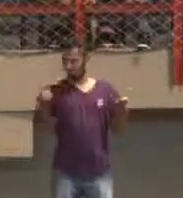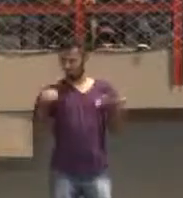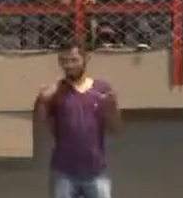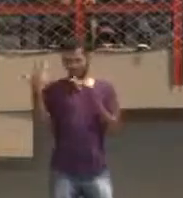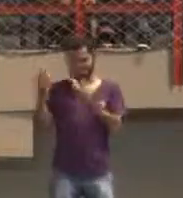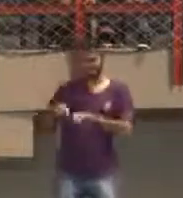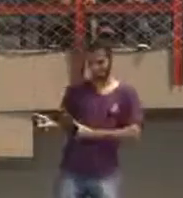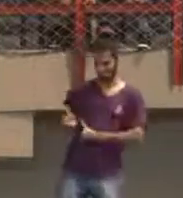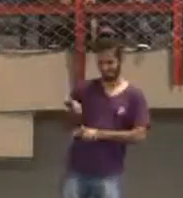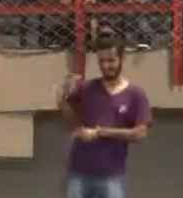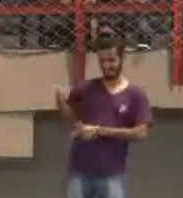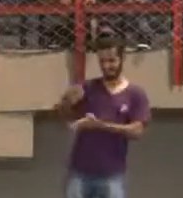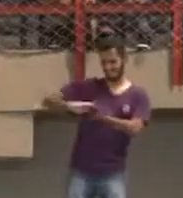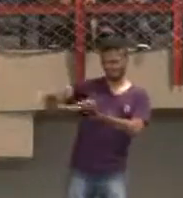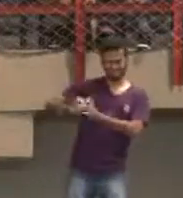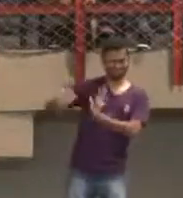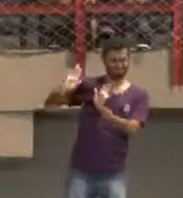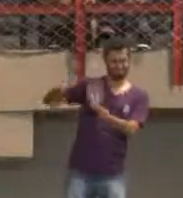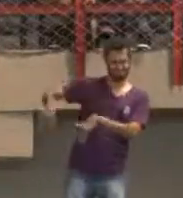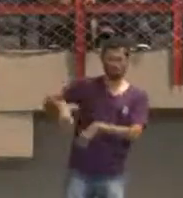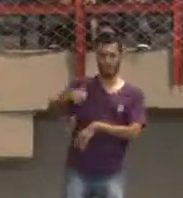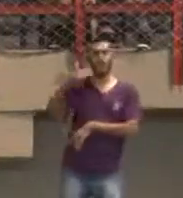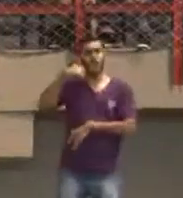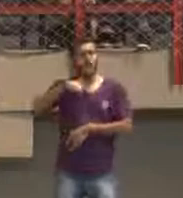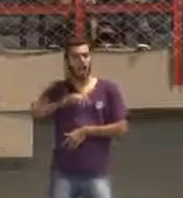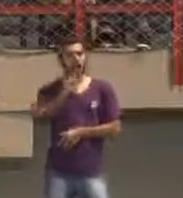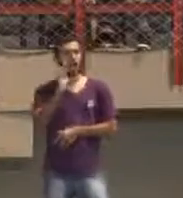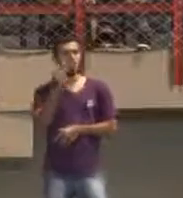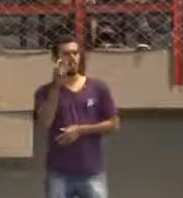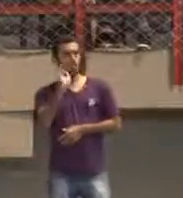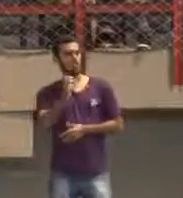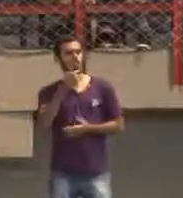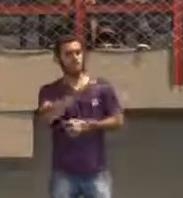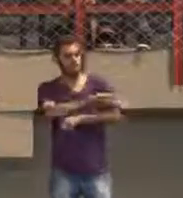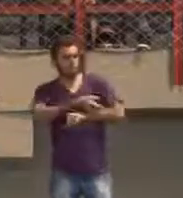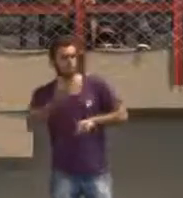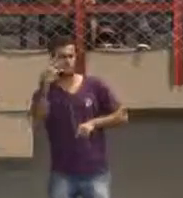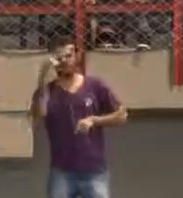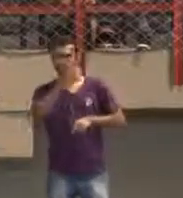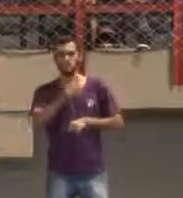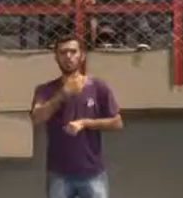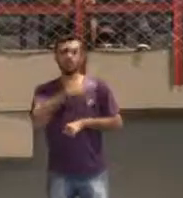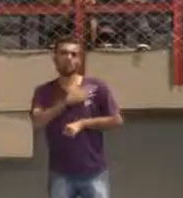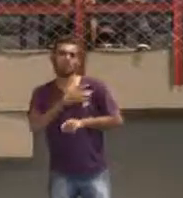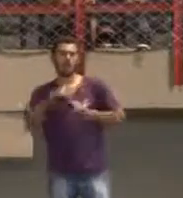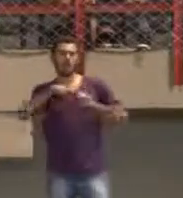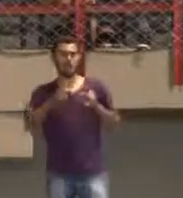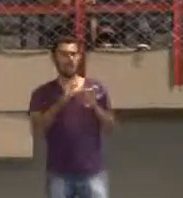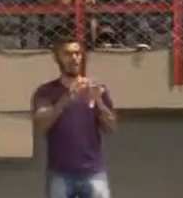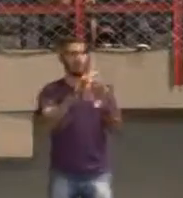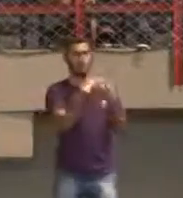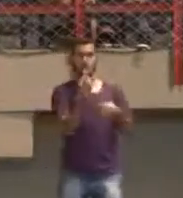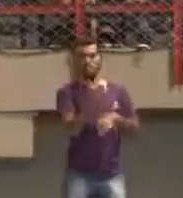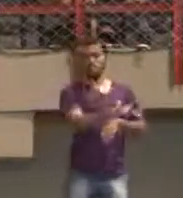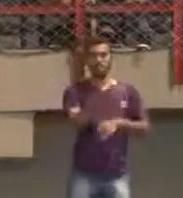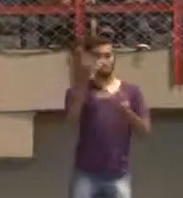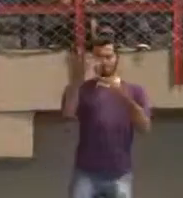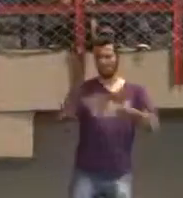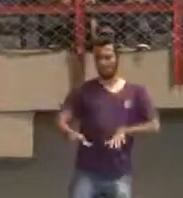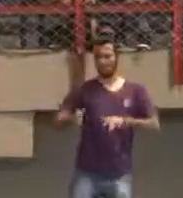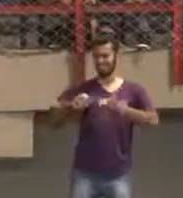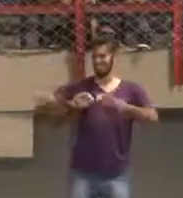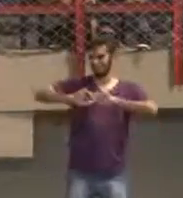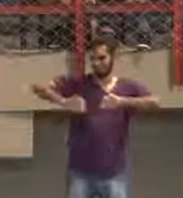branca e linda que ele tinha, e ela até gostava dele, a família dela agora não quer mais. Eu sei